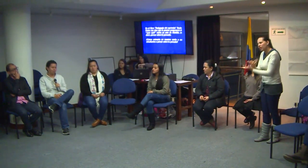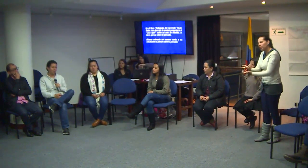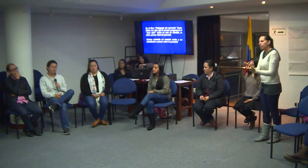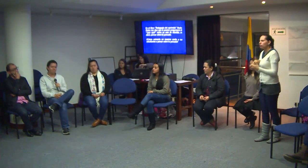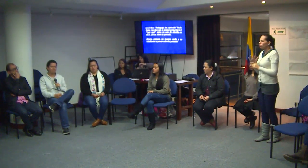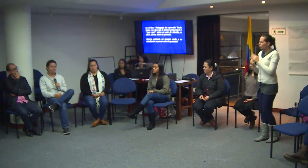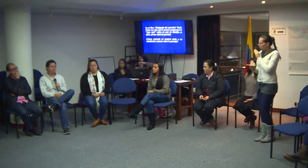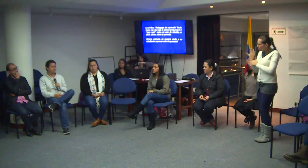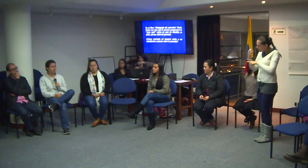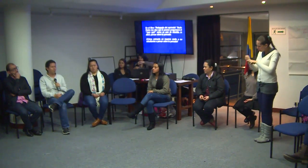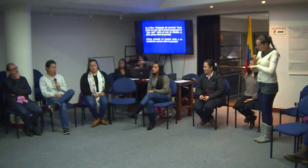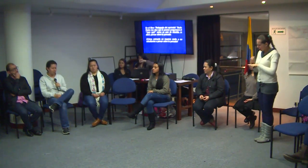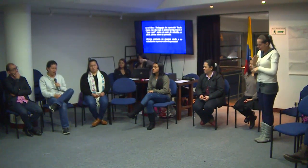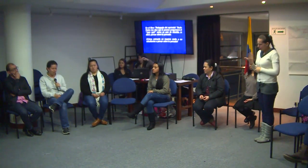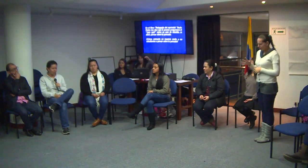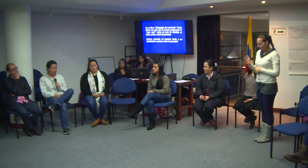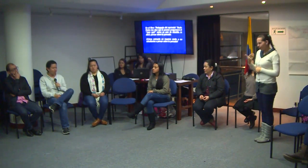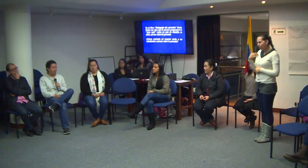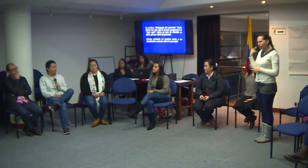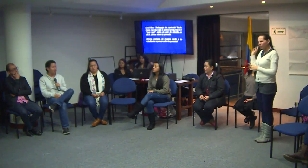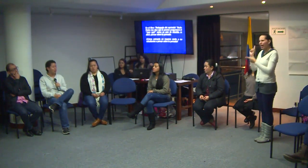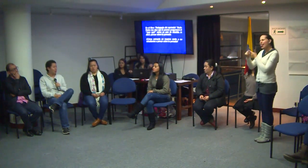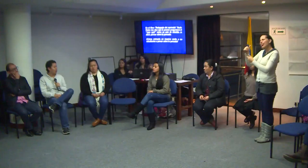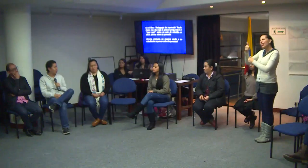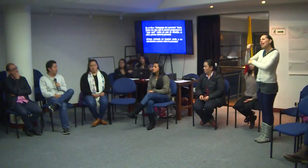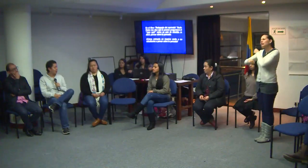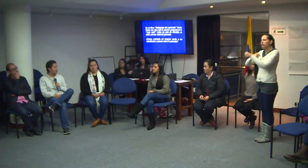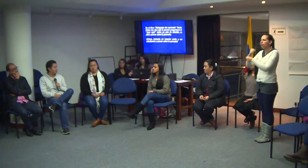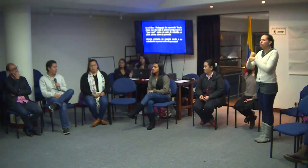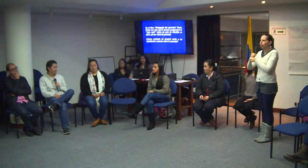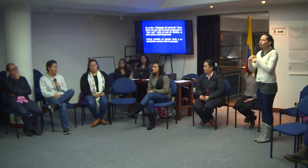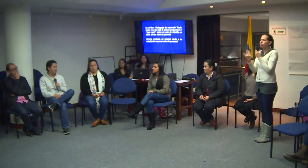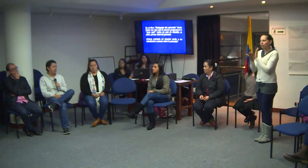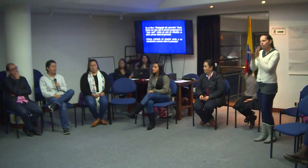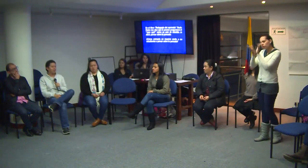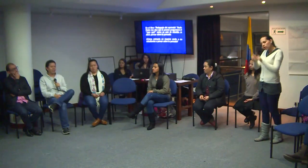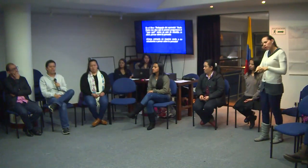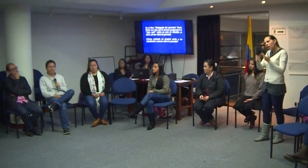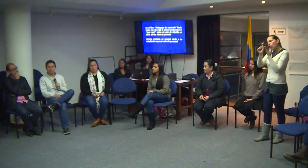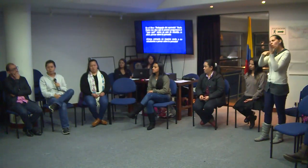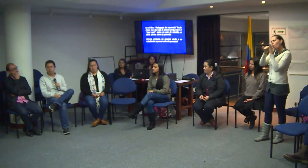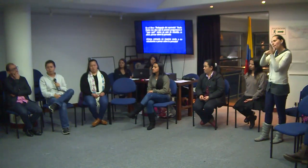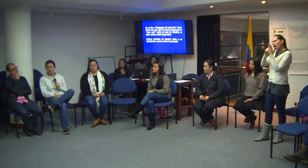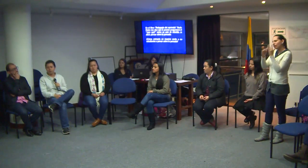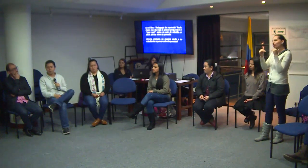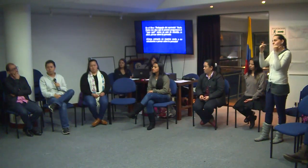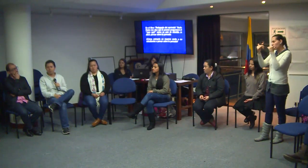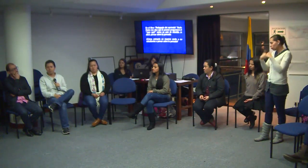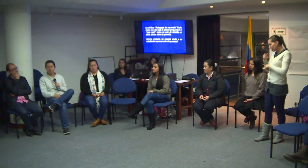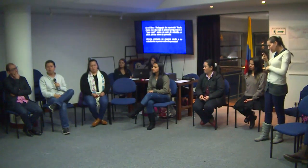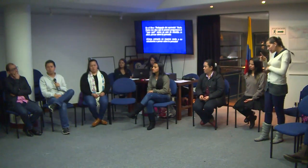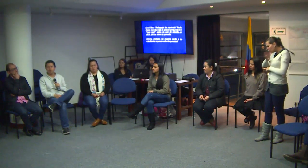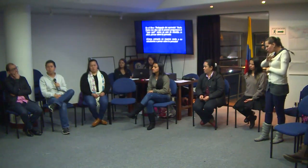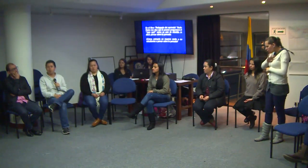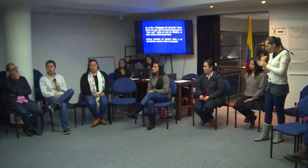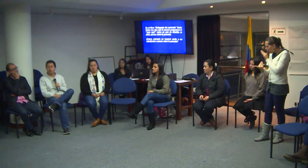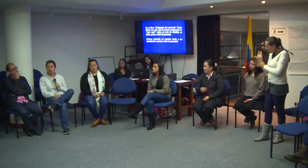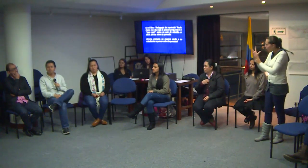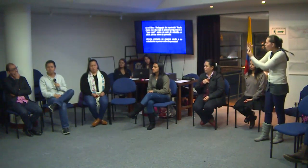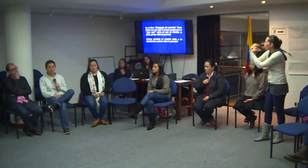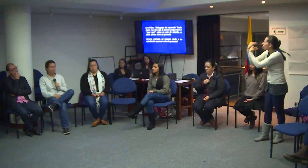los como 10 años. Yo estudié en la normal superior. Desde sexto de bachillerato nos empiezan a hacer la